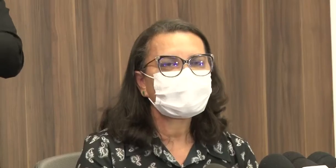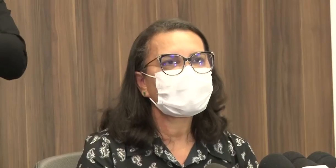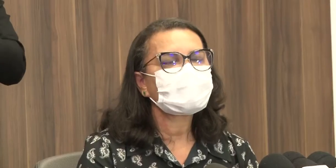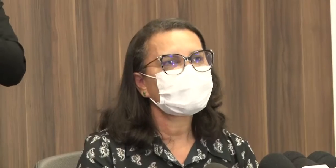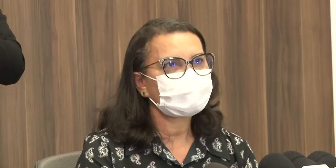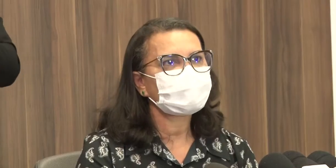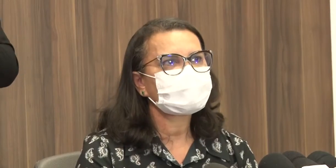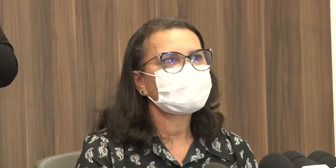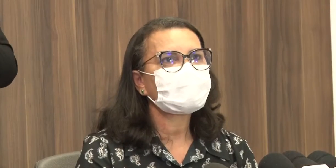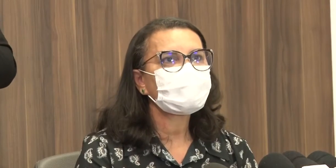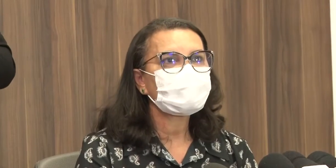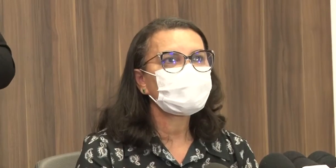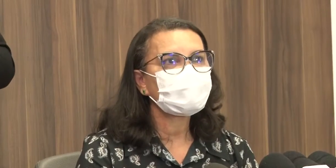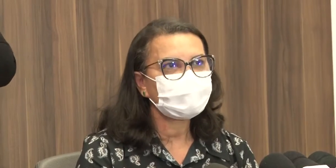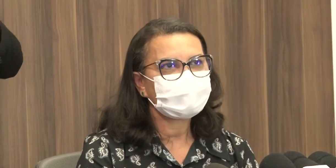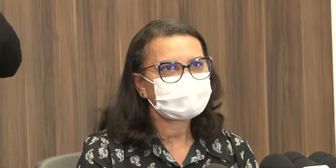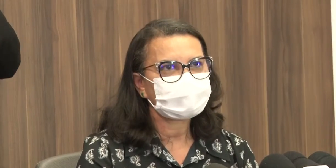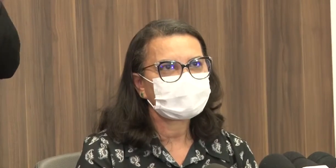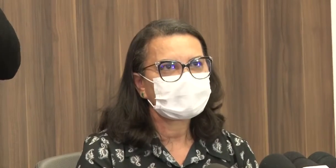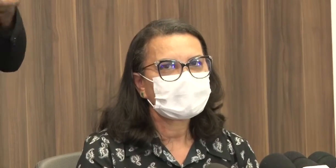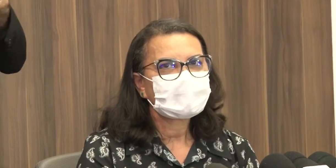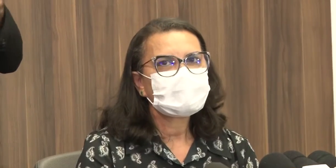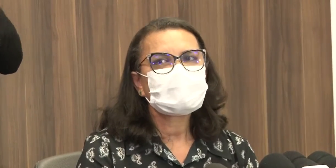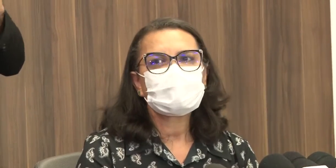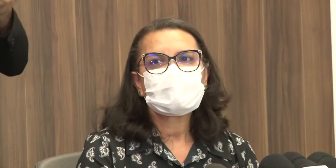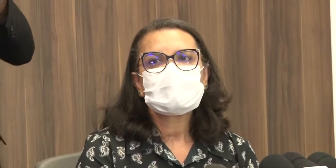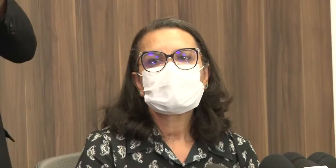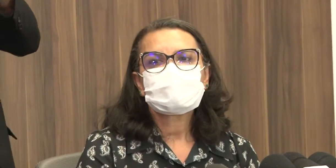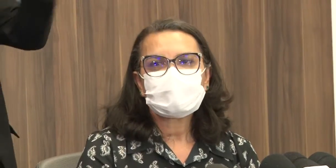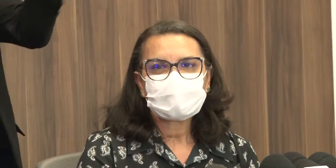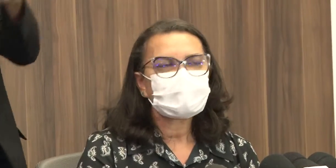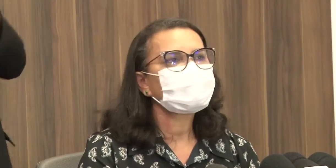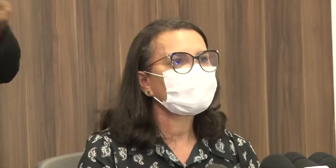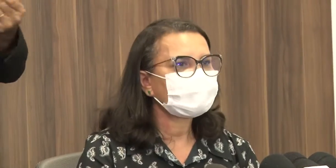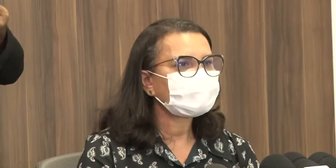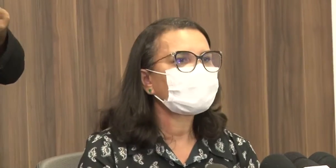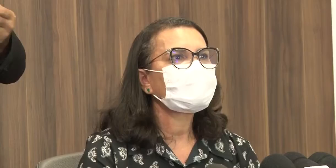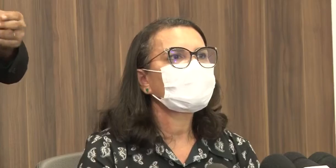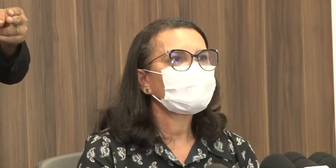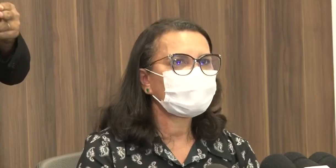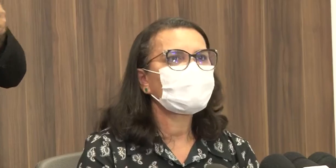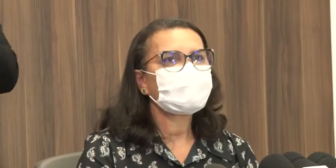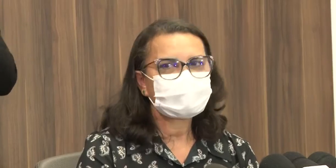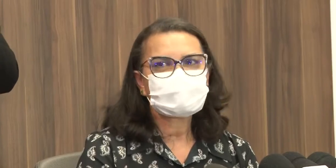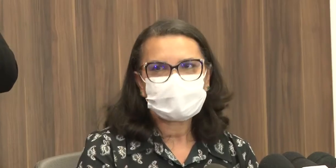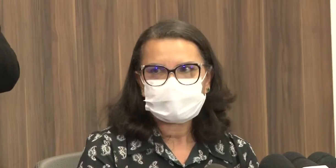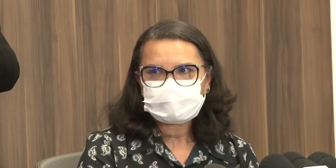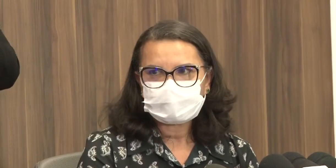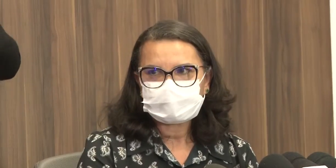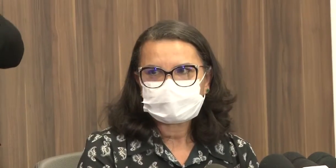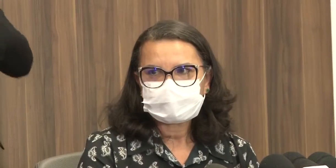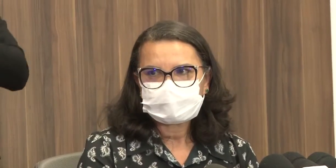é uma faca que a gente considera de dois gumes. Então, só pode ser utilizada sob orientação médica.